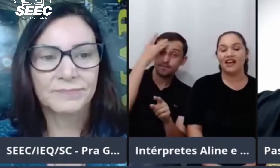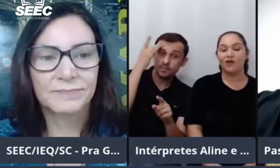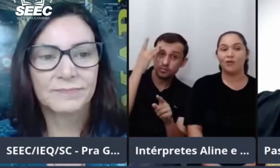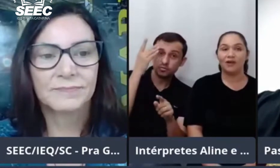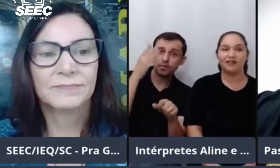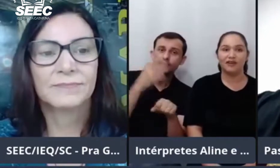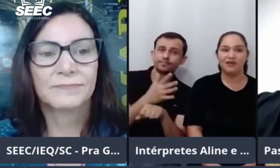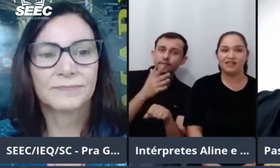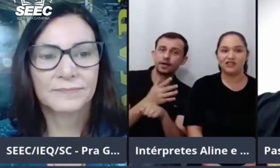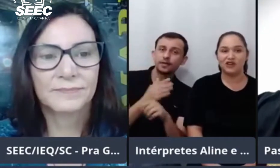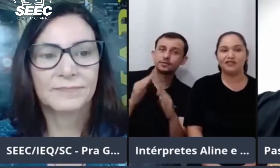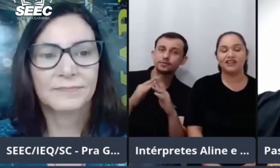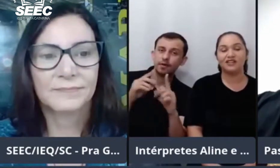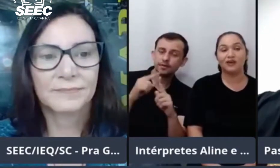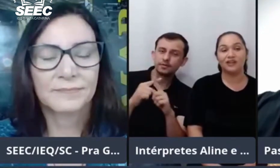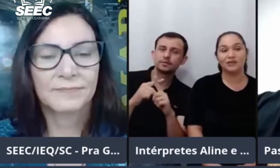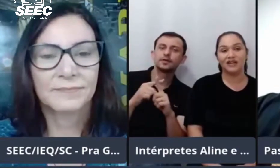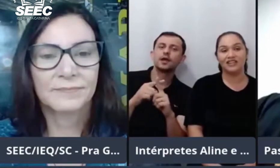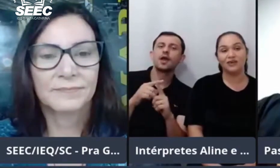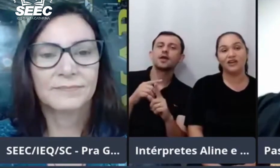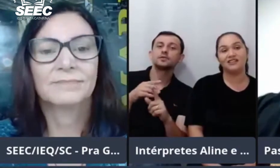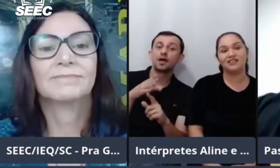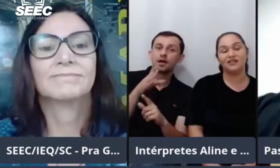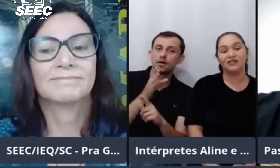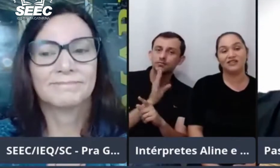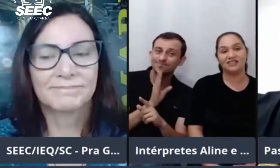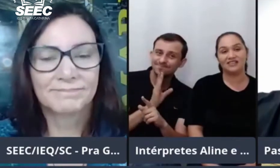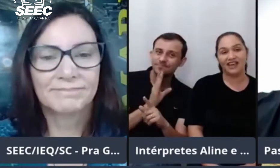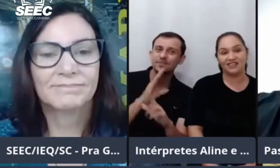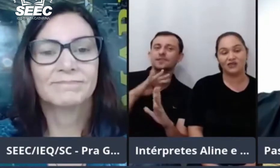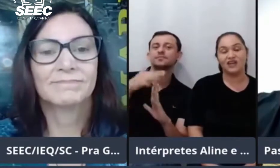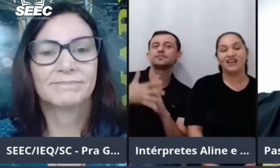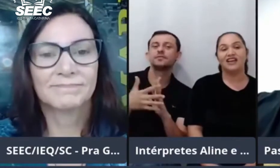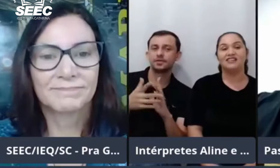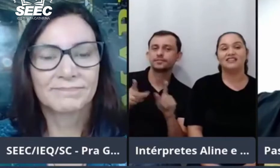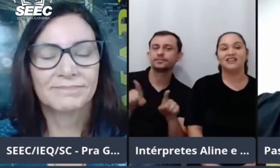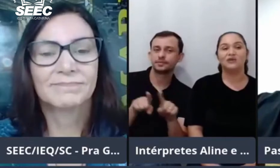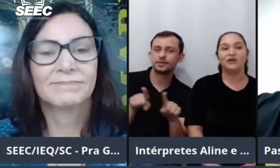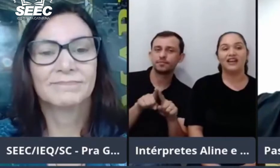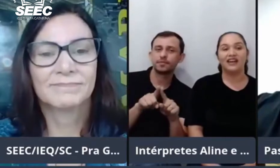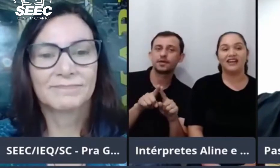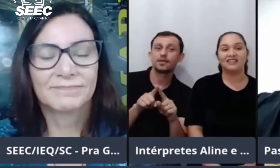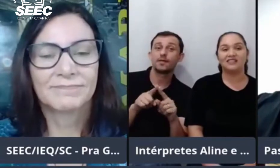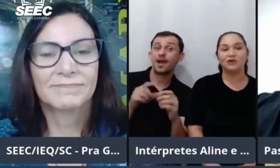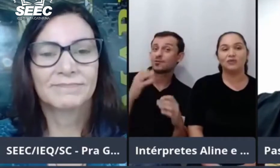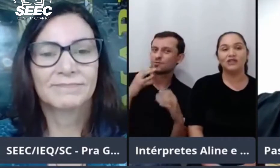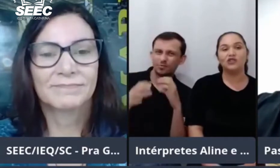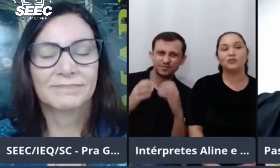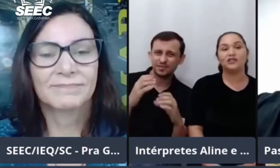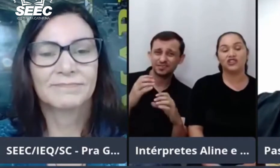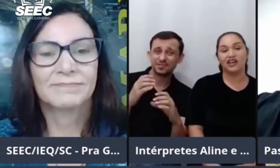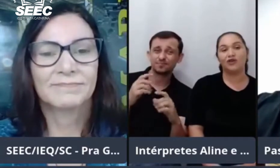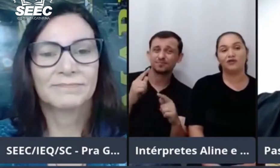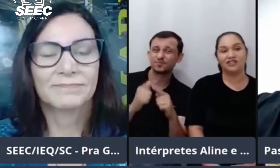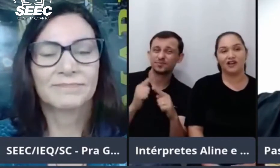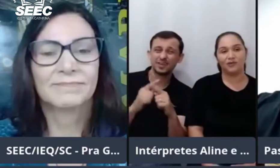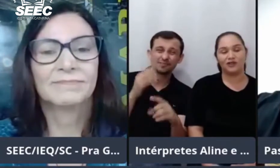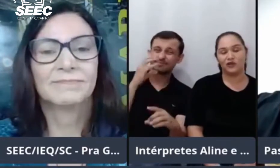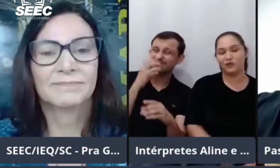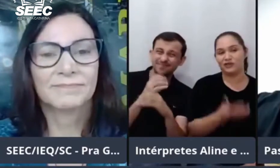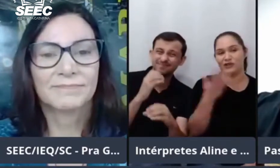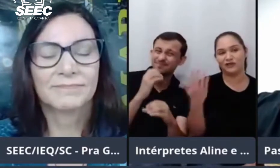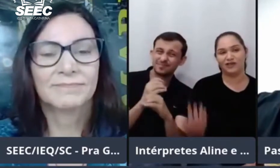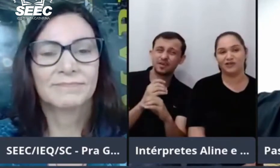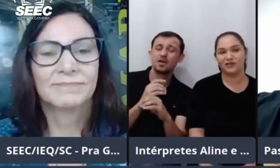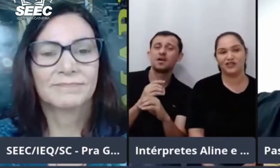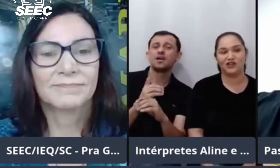né, com uma família só, falando a mesma língua, e eles tendo esse acesso, eles tendo esse domínio de poder chegar e conversar com